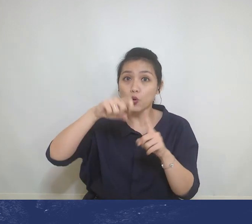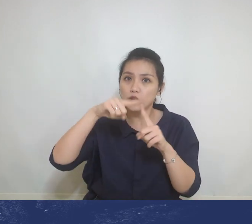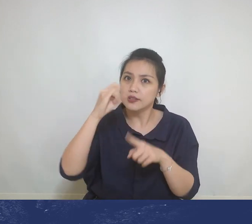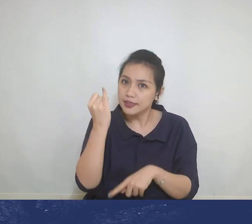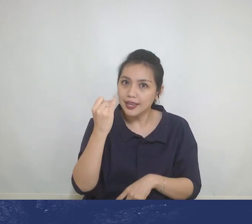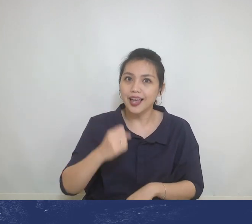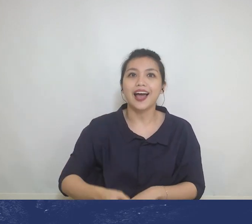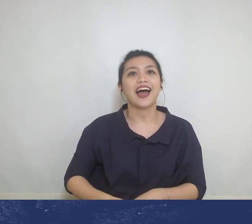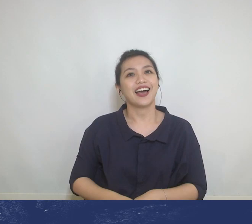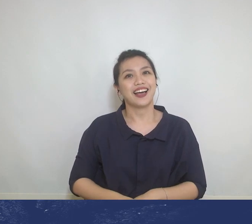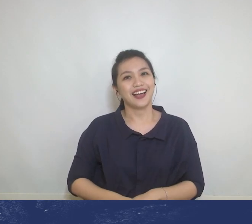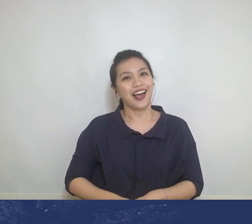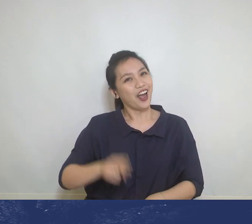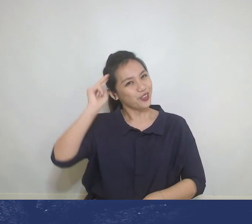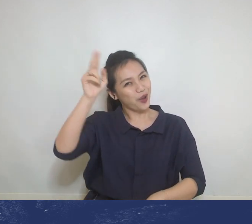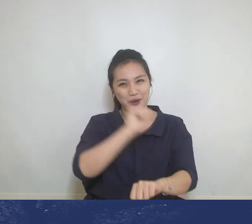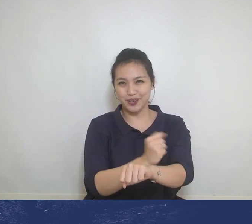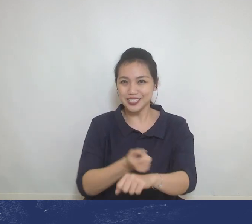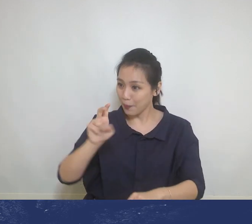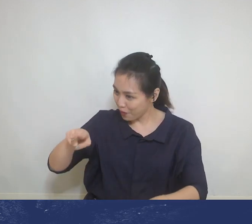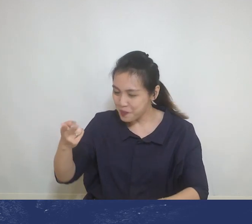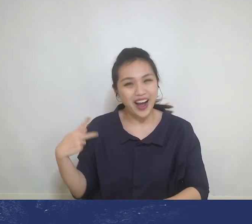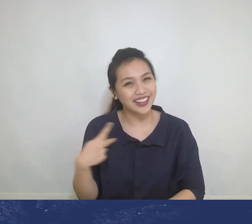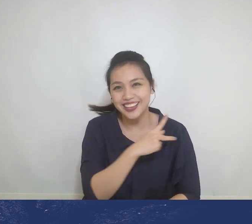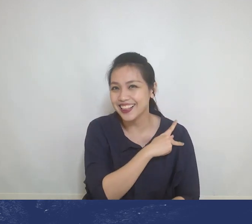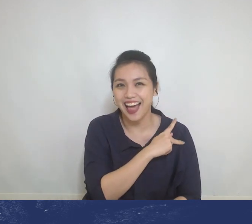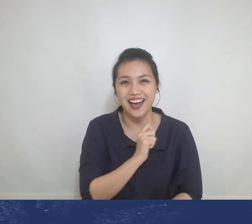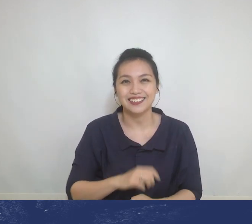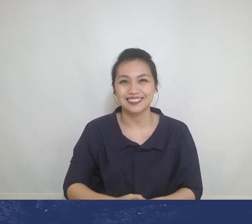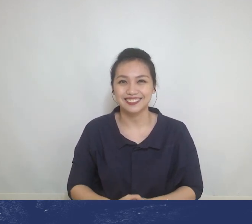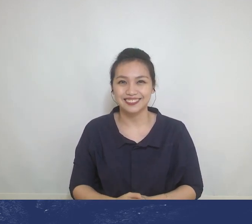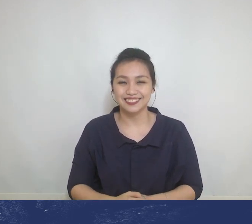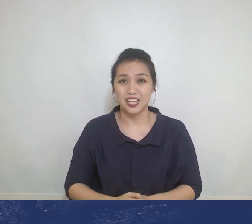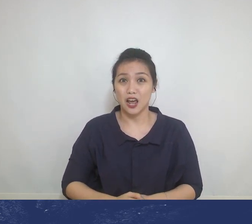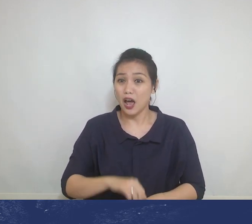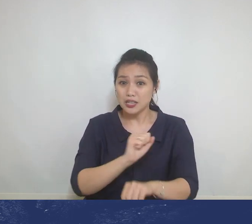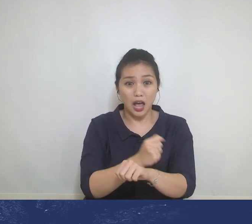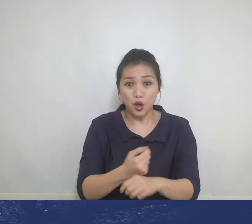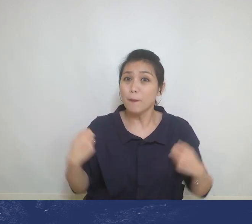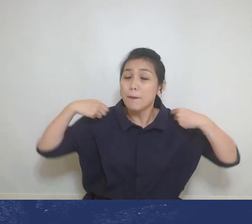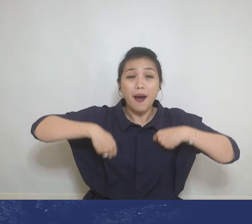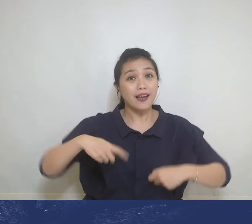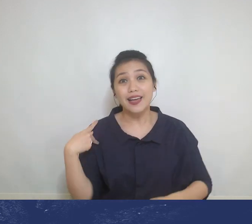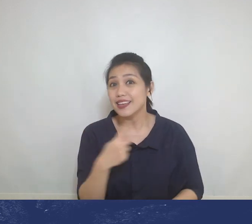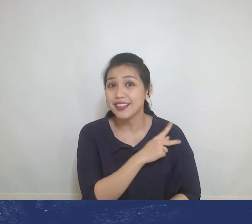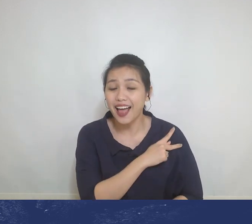kalau Tuhan sanggup mengubahkan kita. Sanggup